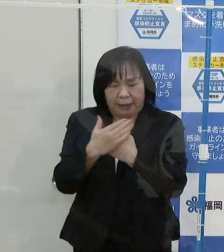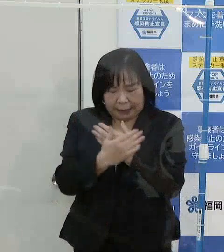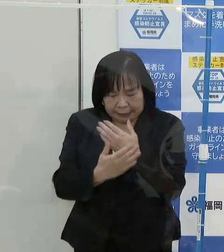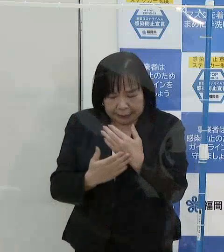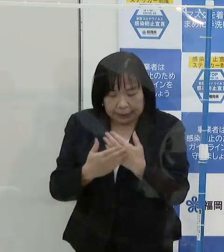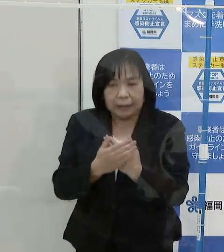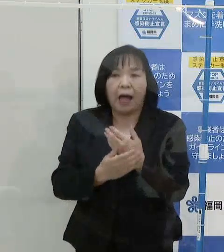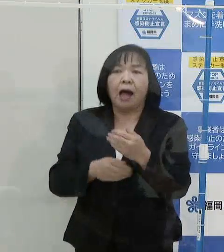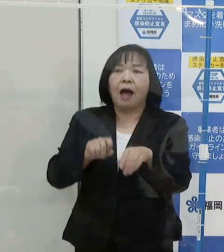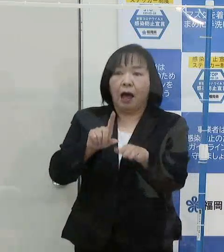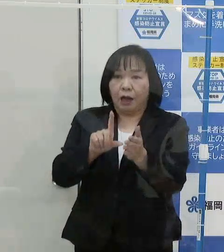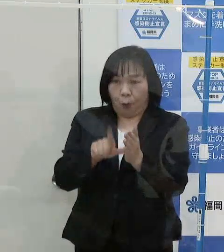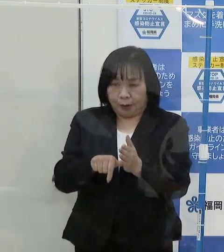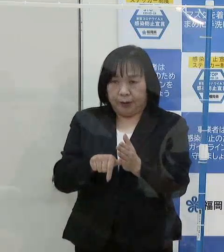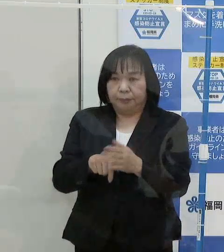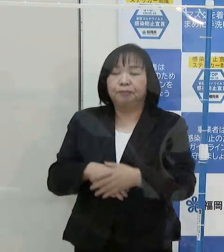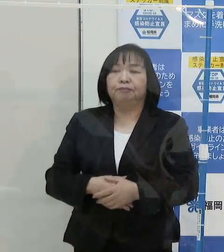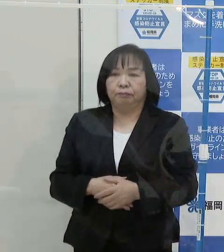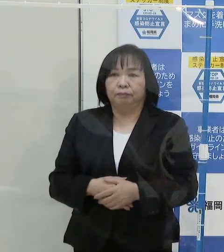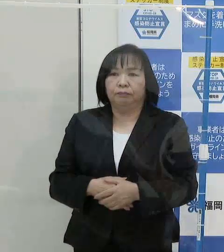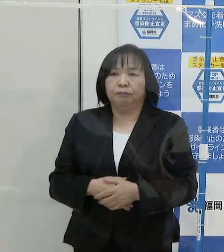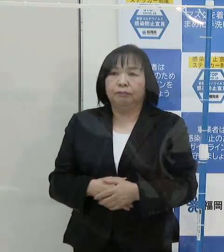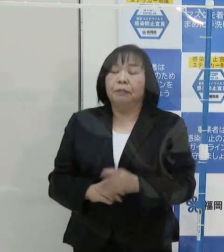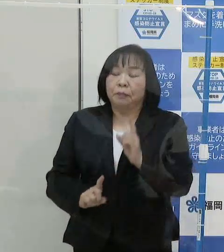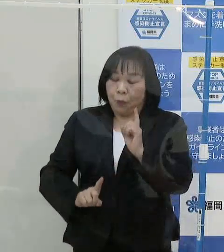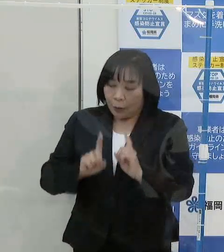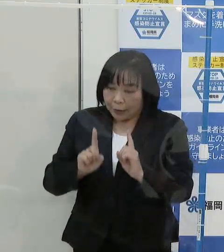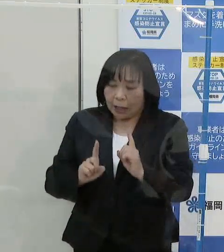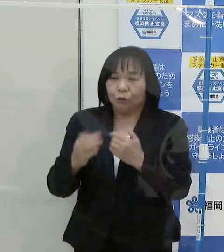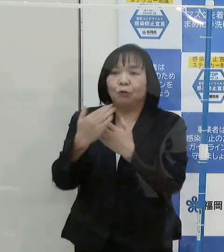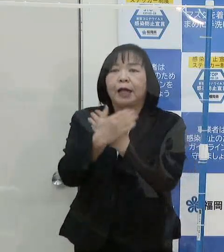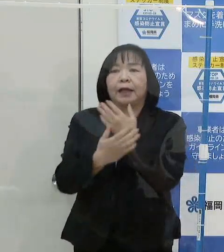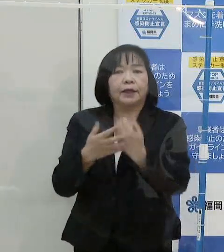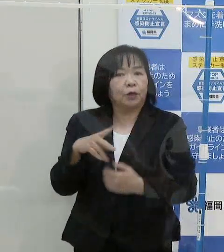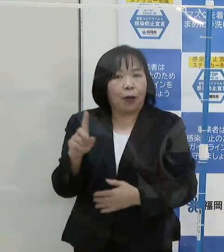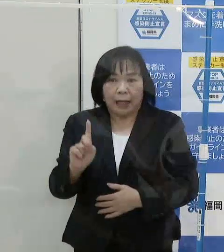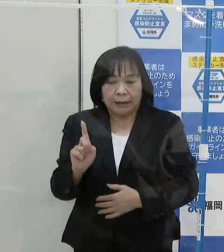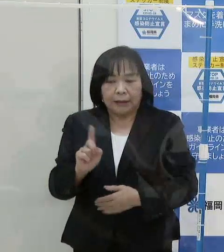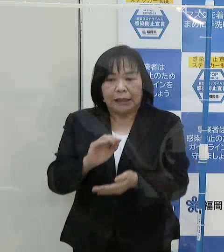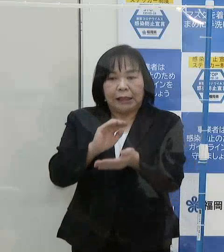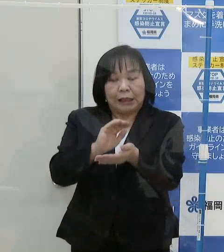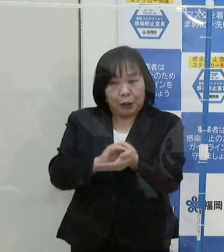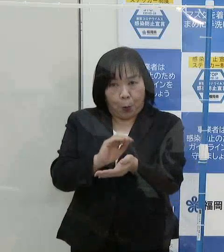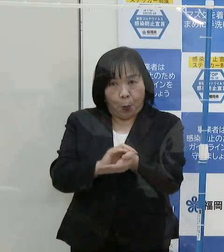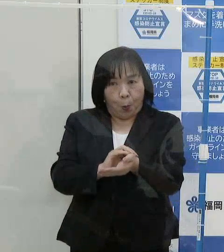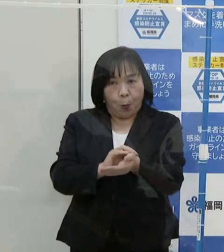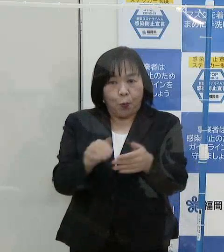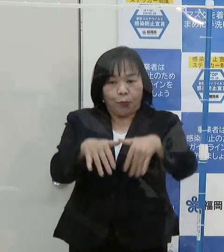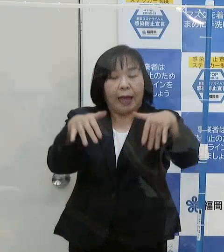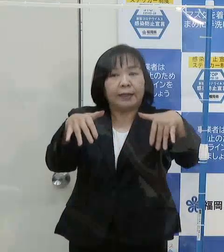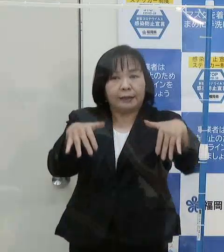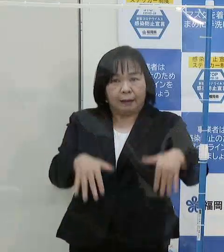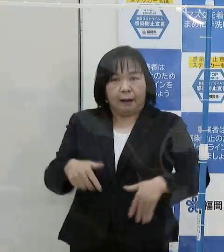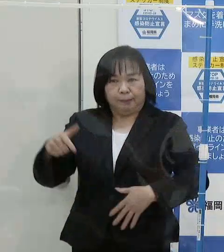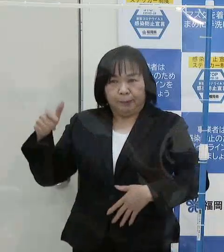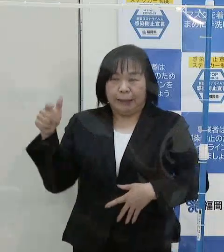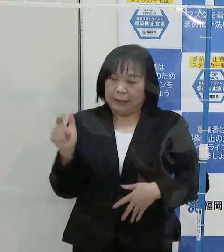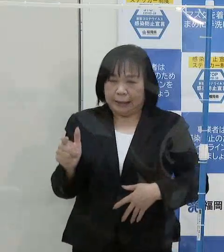事な時期であります。何を言っても大事なことは、医療提供体制がしっか